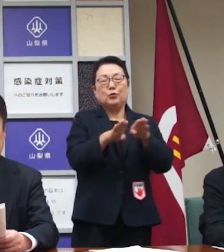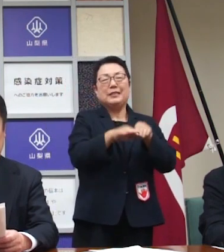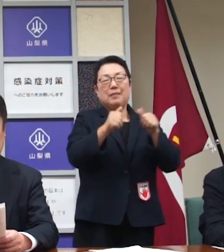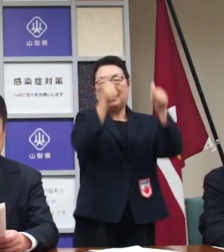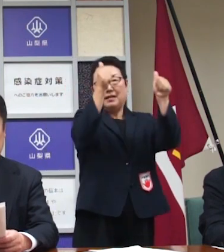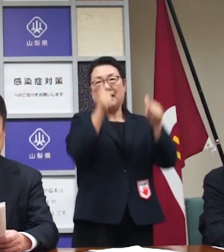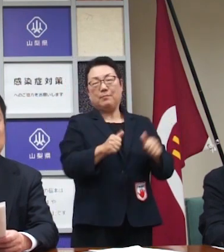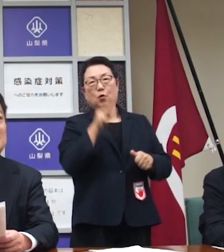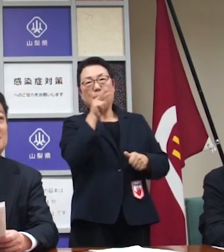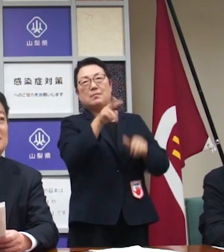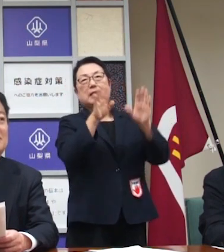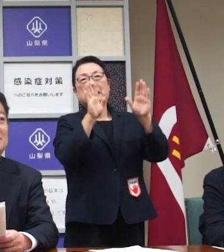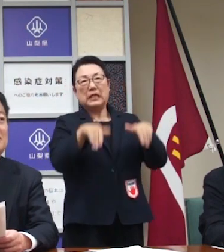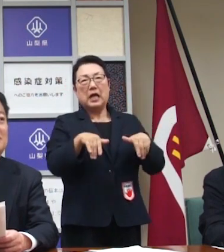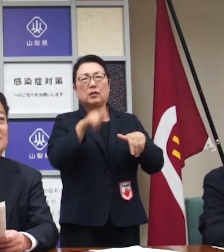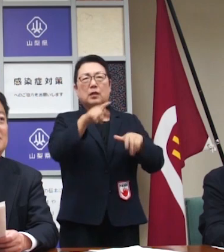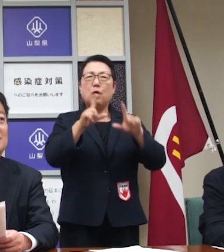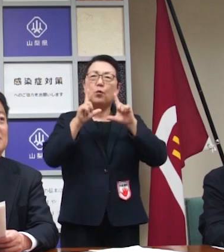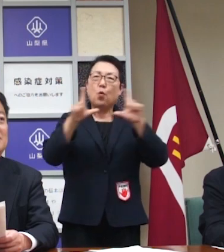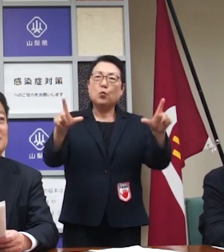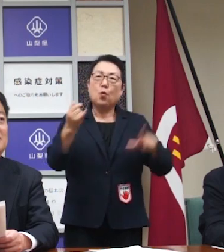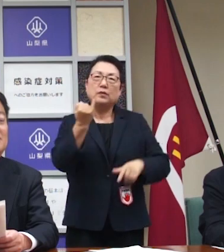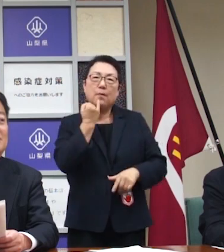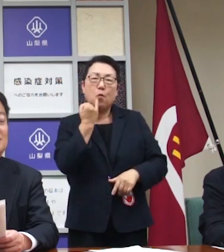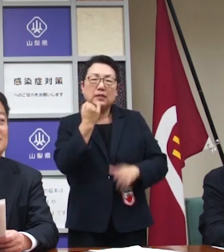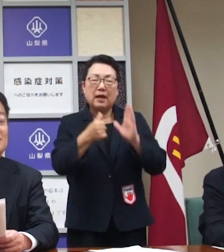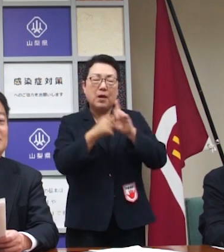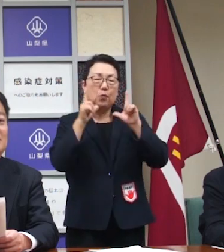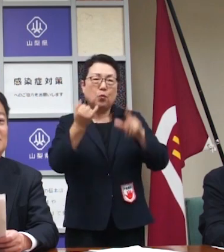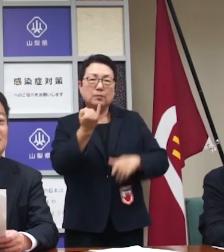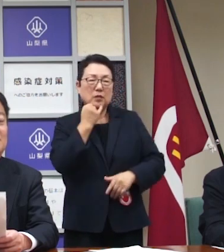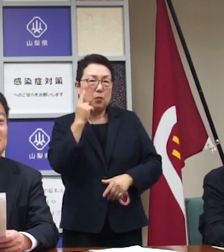なので、これは公表してもいいのではないかと思いますが、